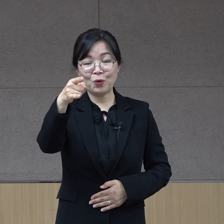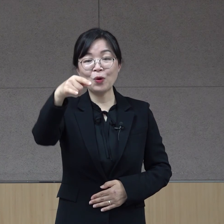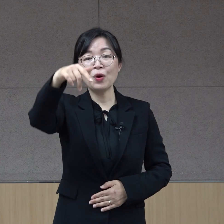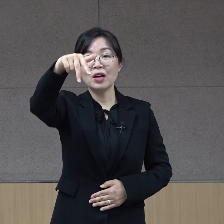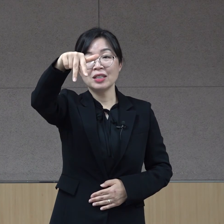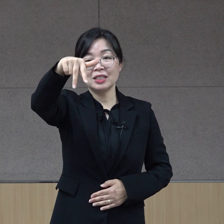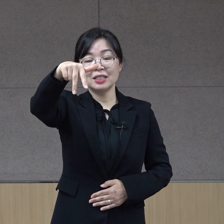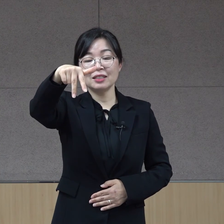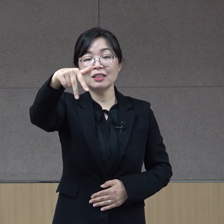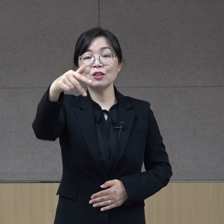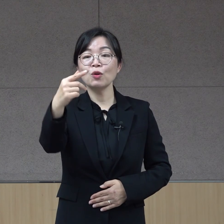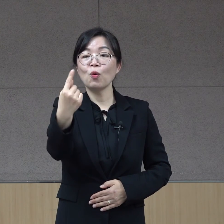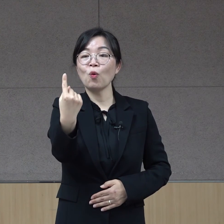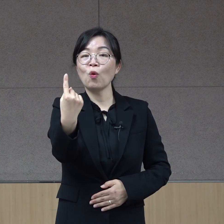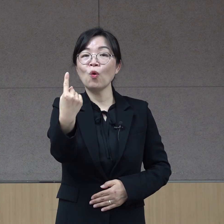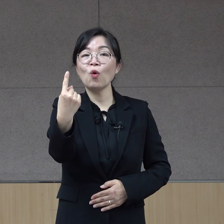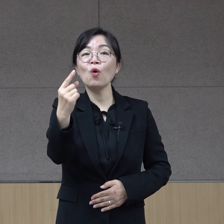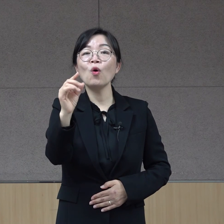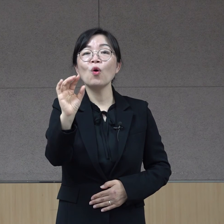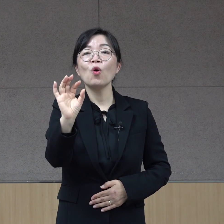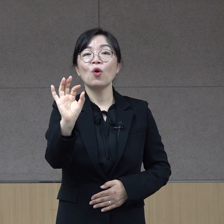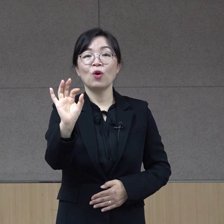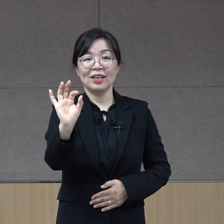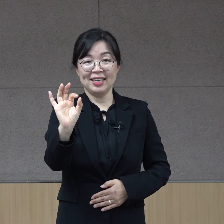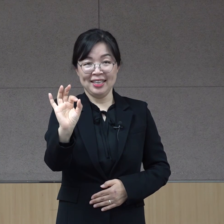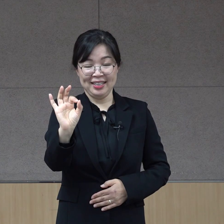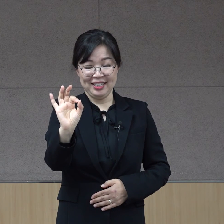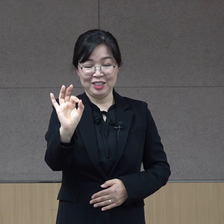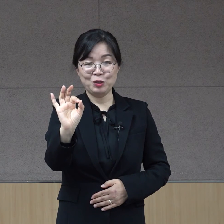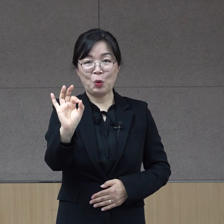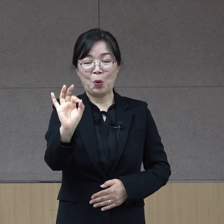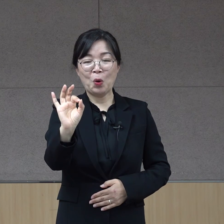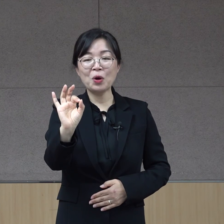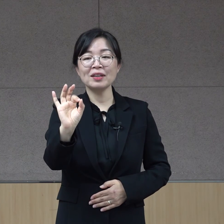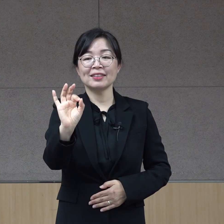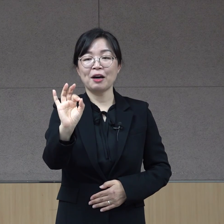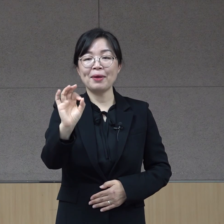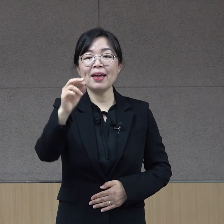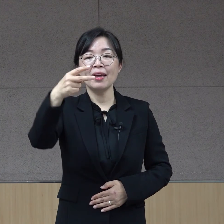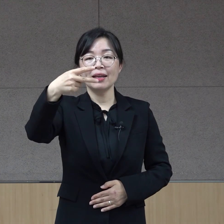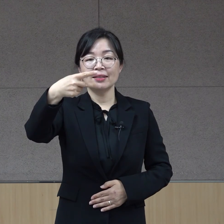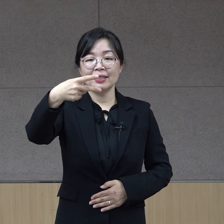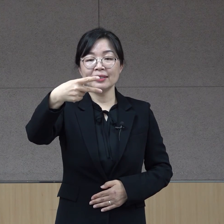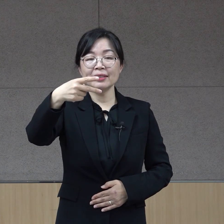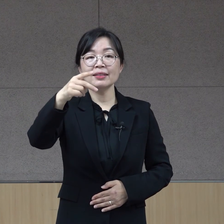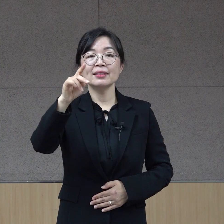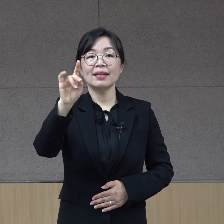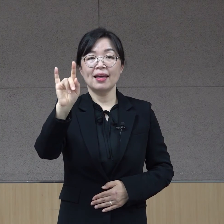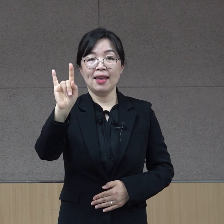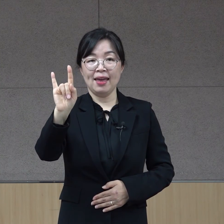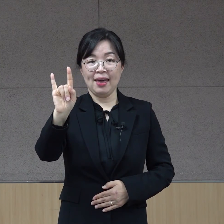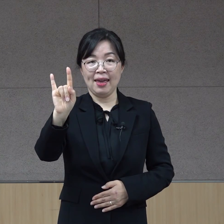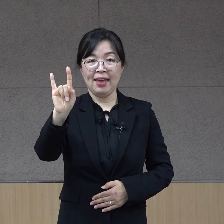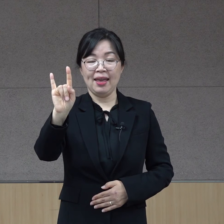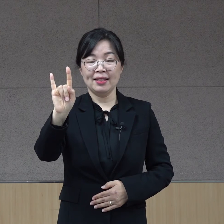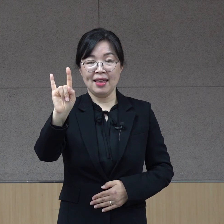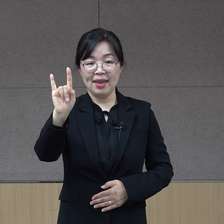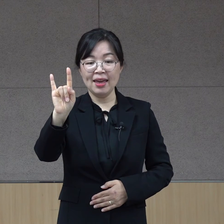쉬고 지읒, 오, 이응, 종. 그 다음에 디귿, 에,